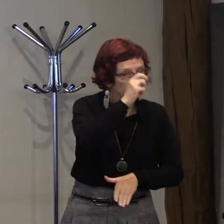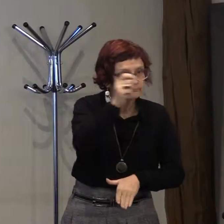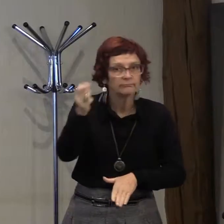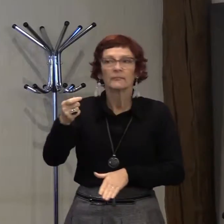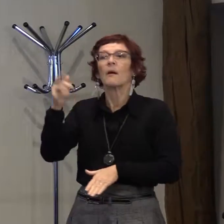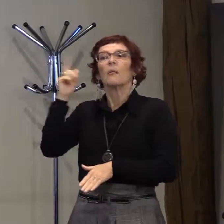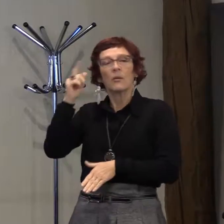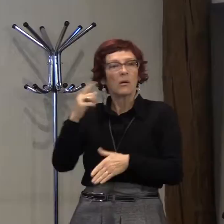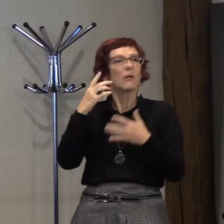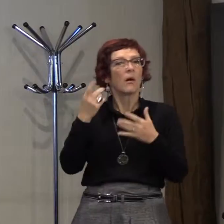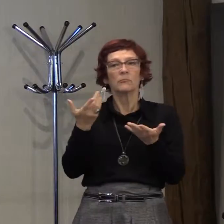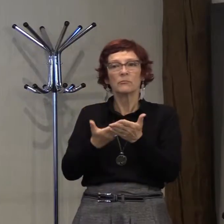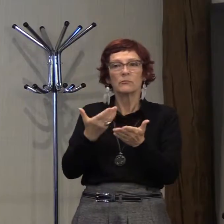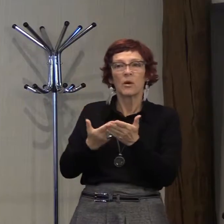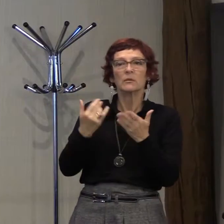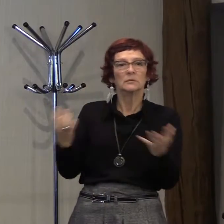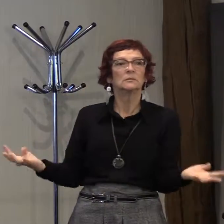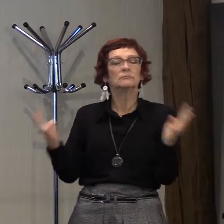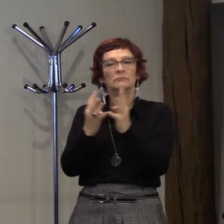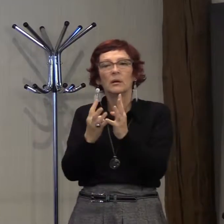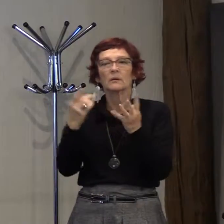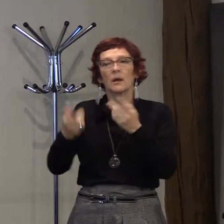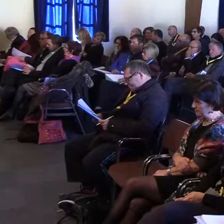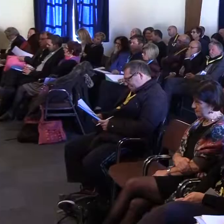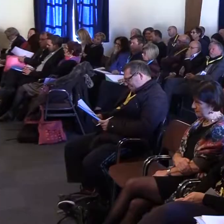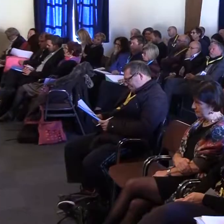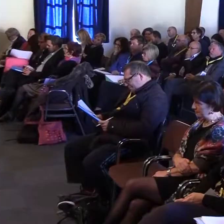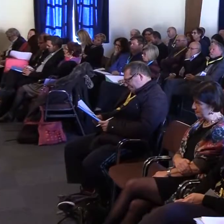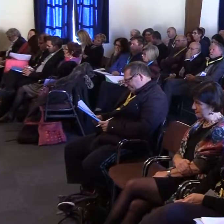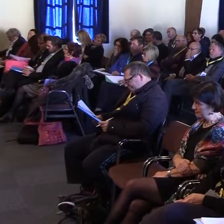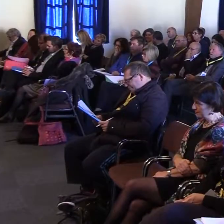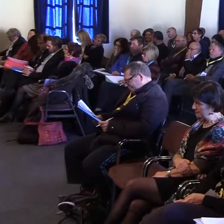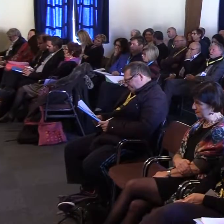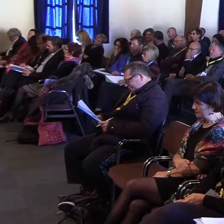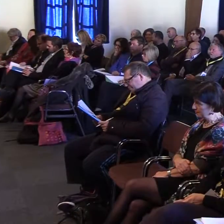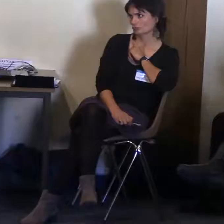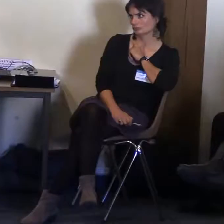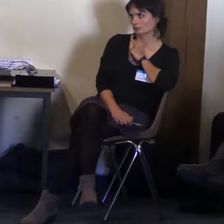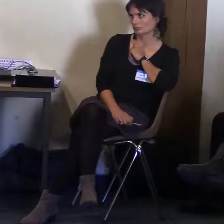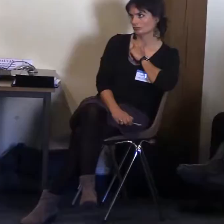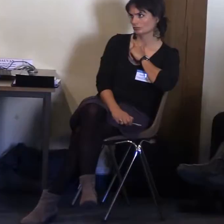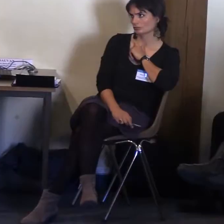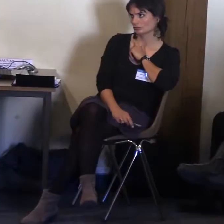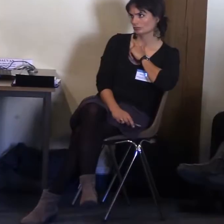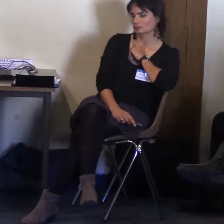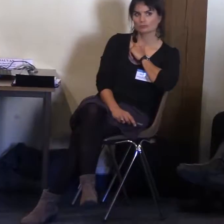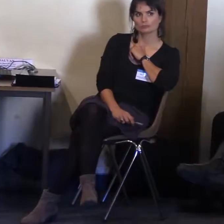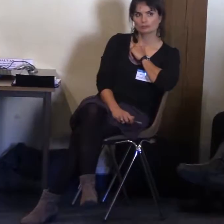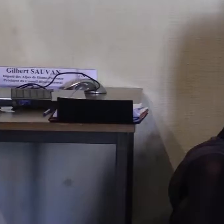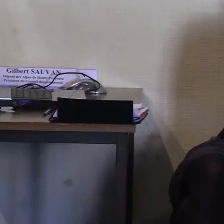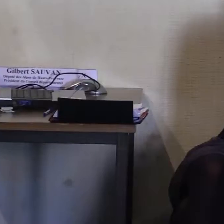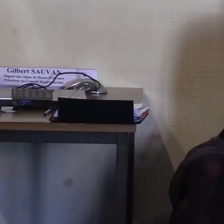s'agit d'une étape importante dans la mise en œuvre du programme Une réponse accompagnée pour tous. Le département des Alpes